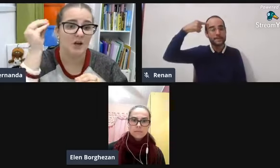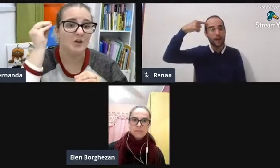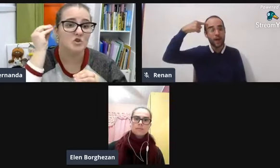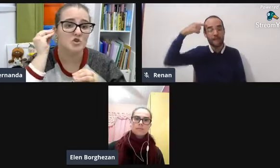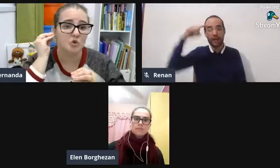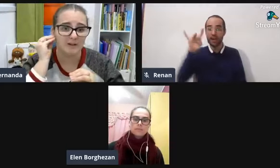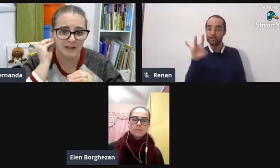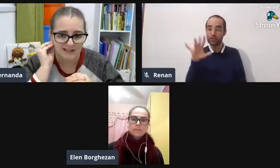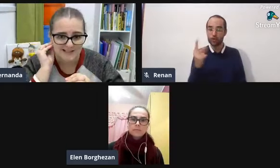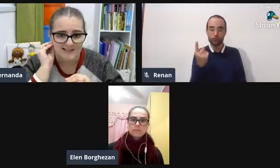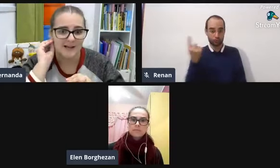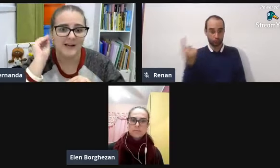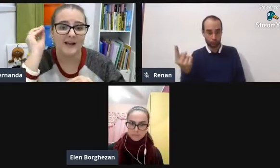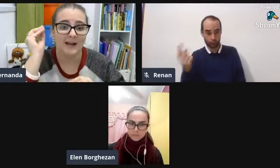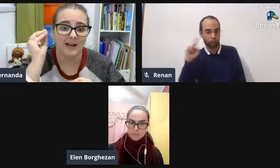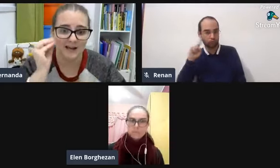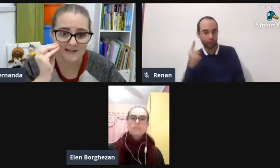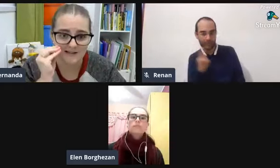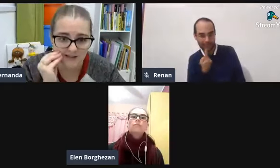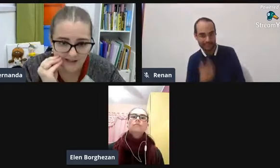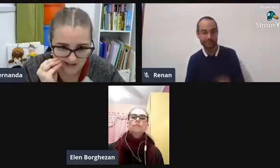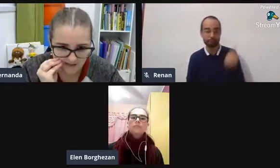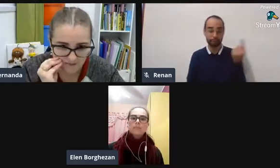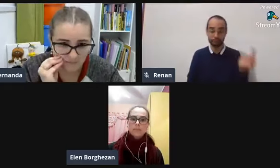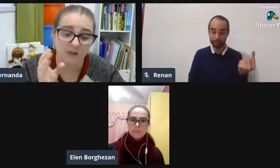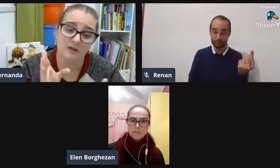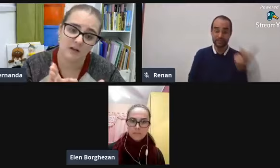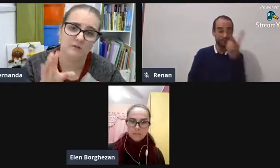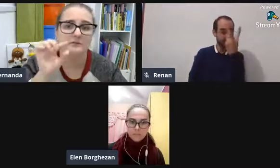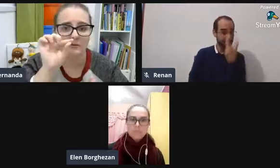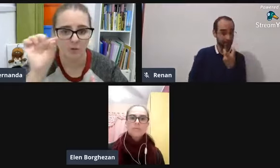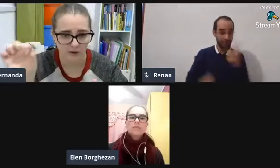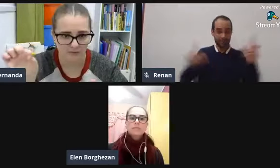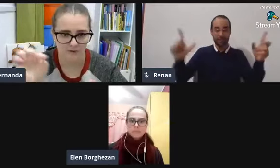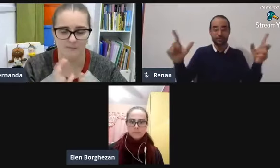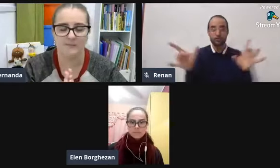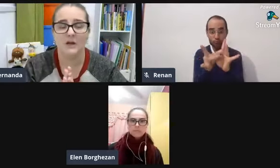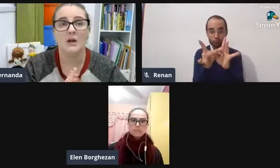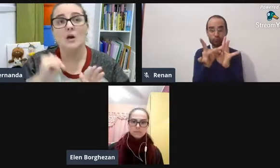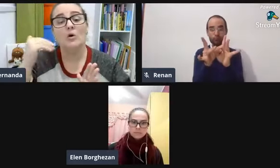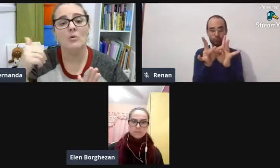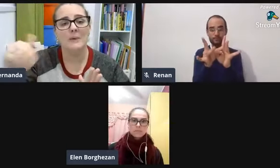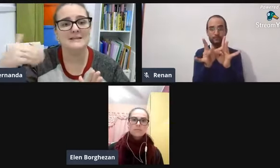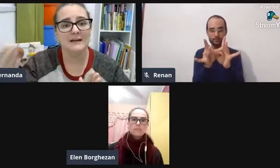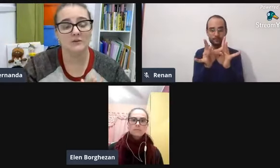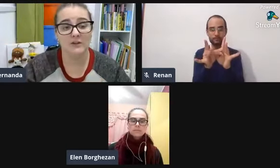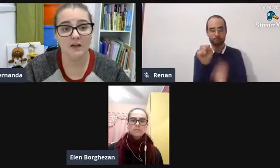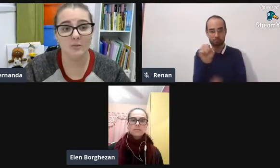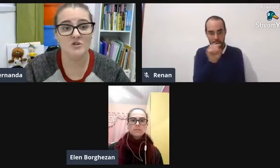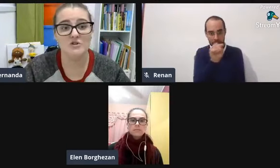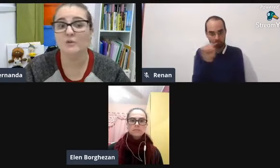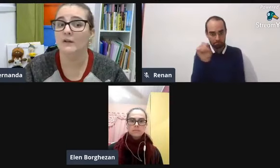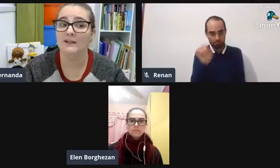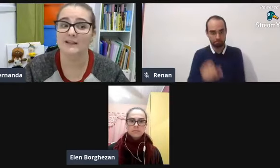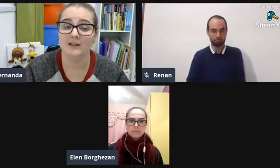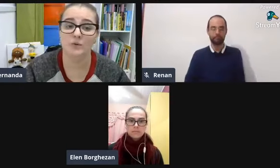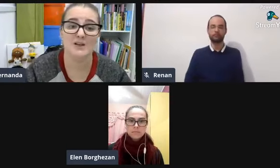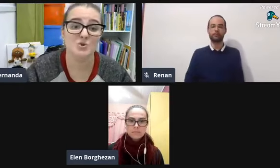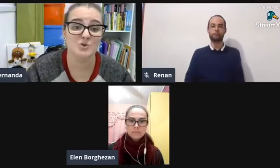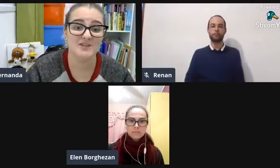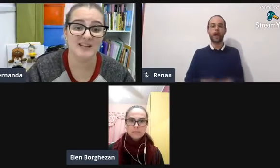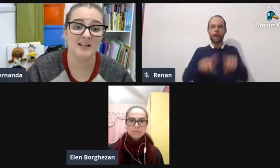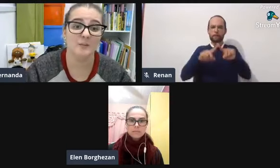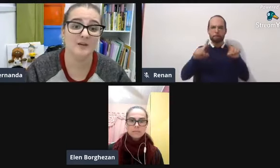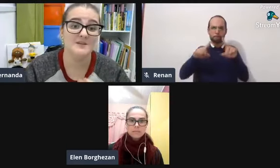soma de surdez e cegueira. Então, o hífen. Com o passar do tempo, a gente foi entendendo